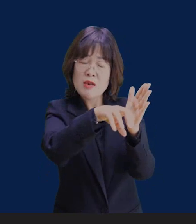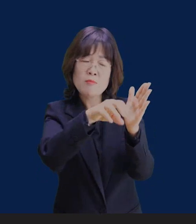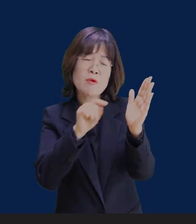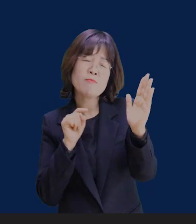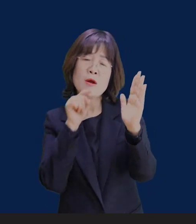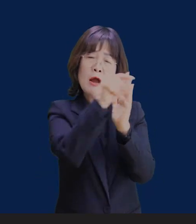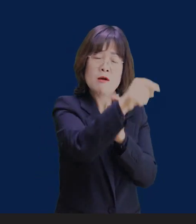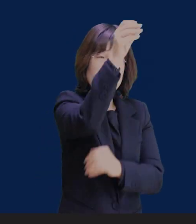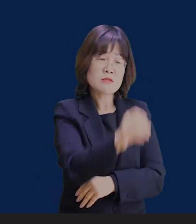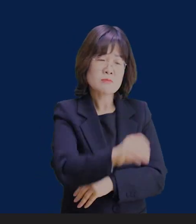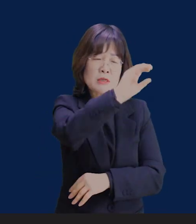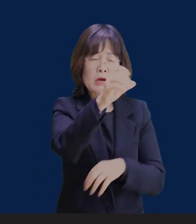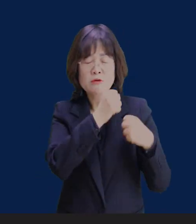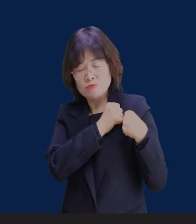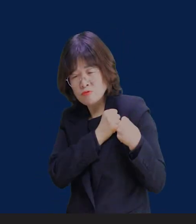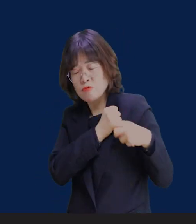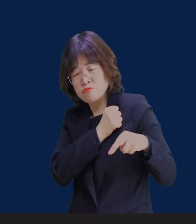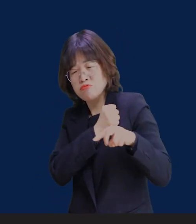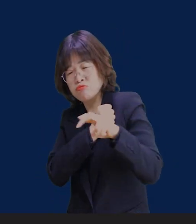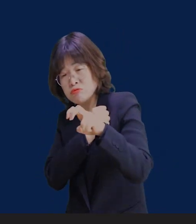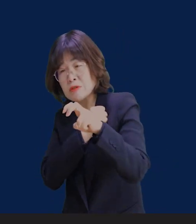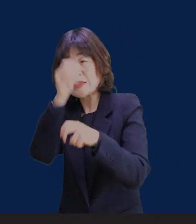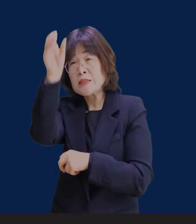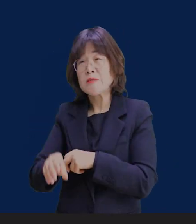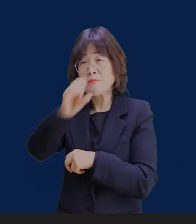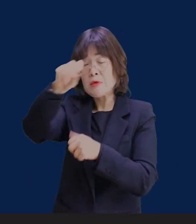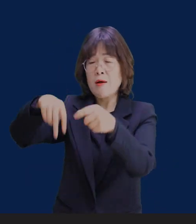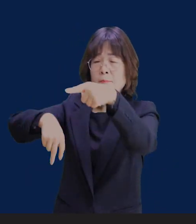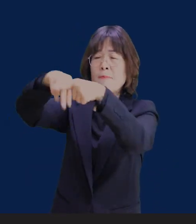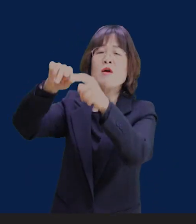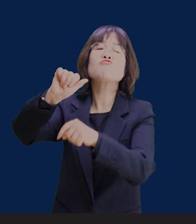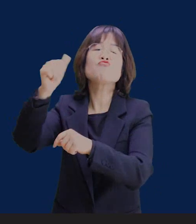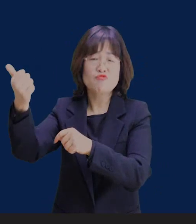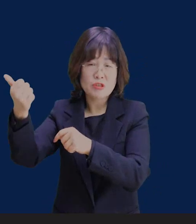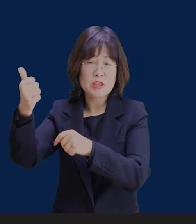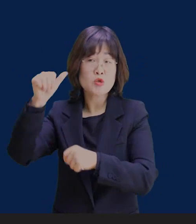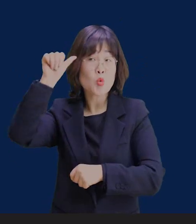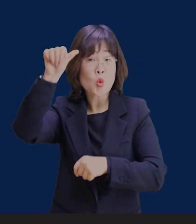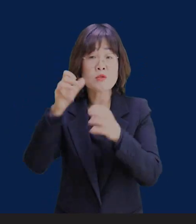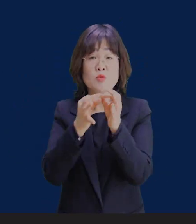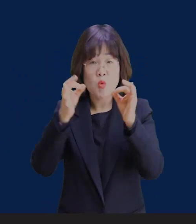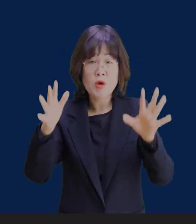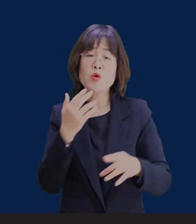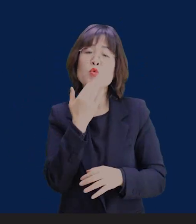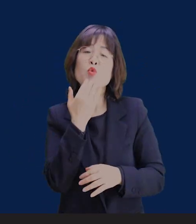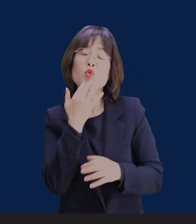입성하셔서 십자가를 지시고 돌아가신 5일간의 그 여정들, 그